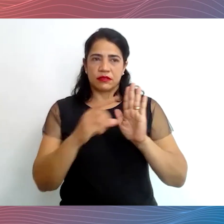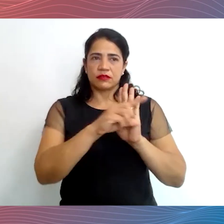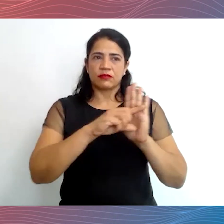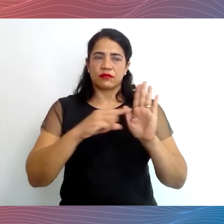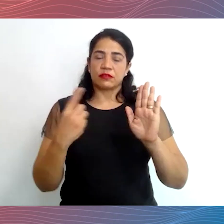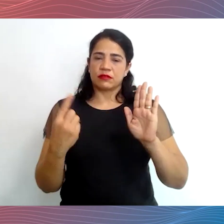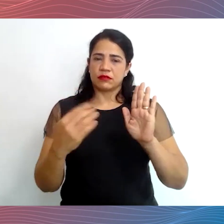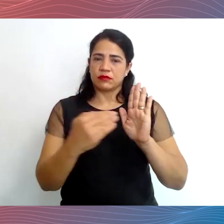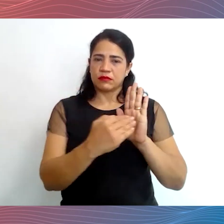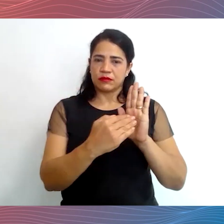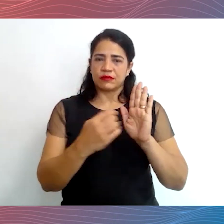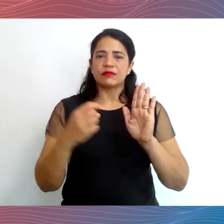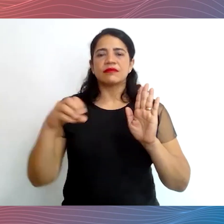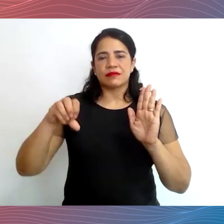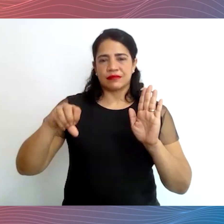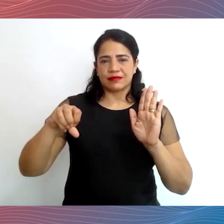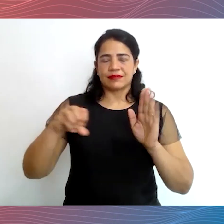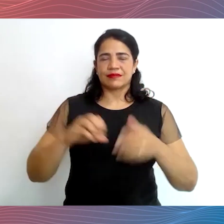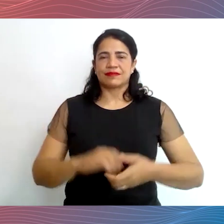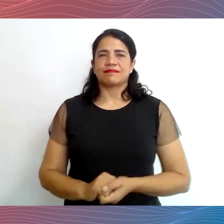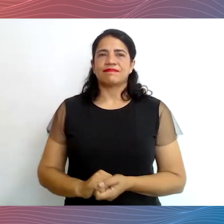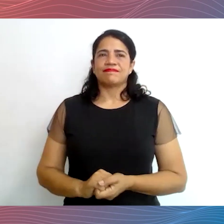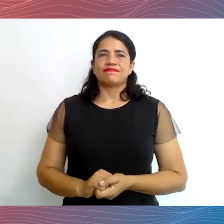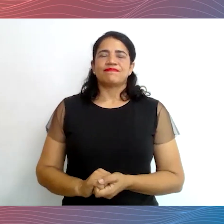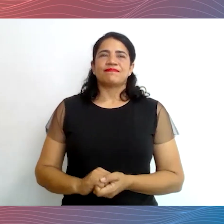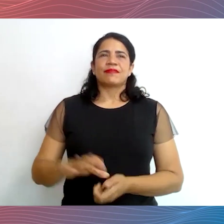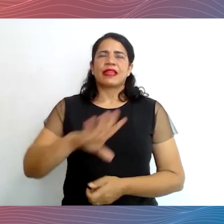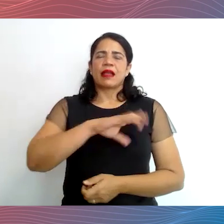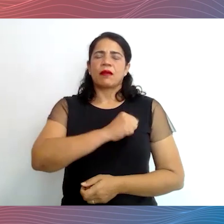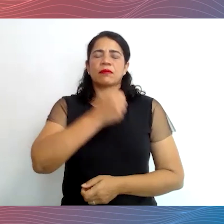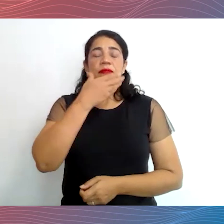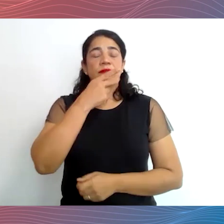Queridos irmãos, queridas irmãs que têm nos acompanhado,